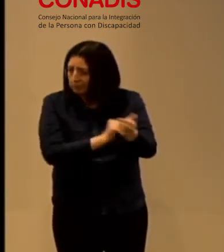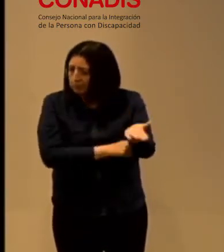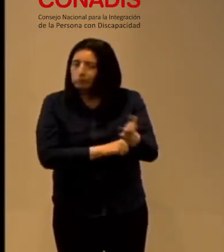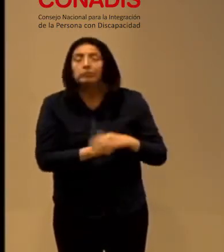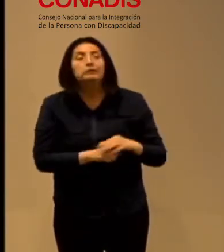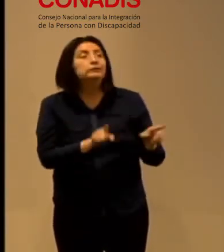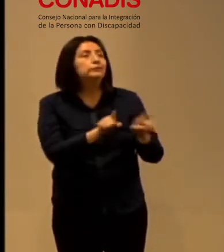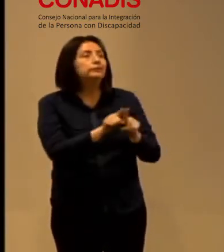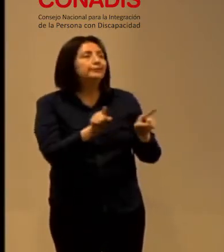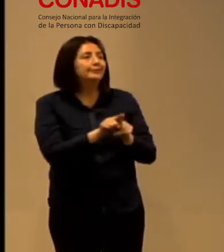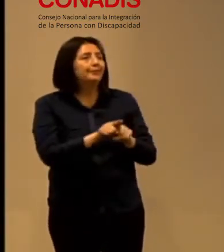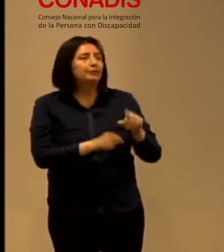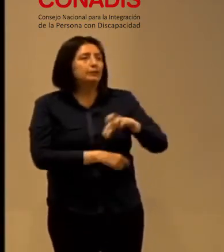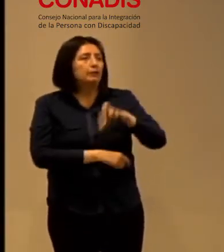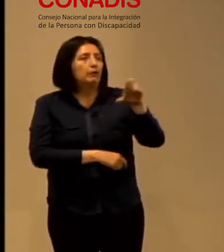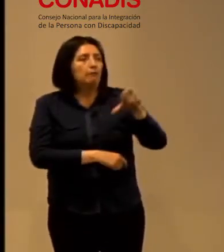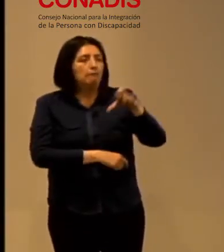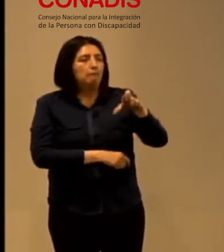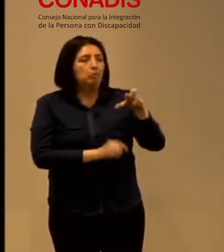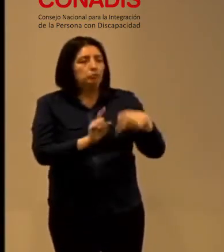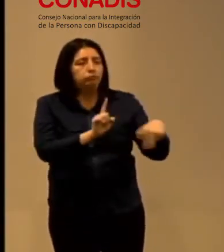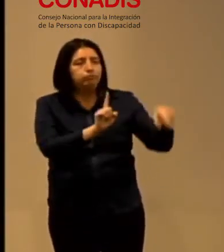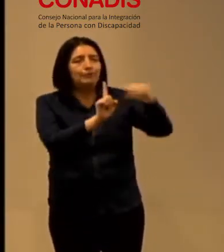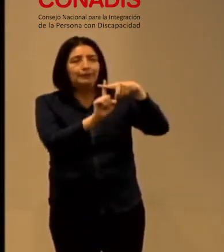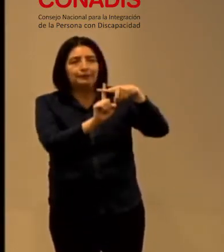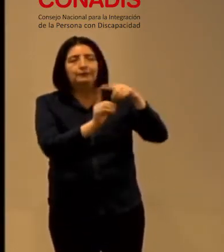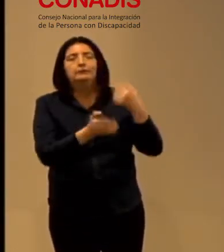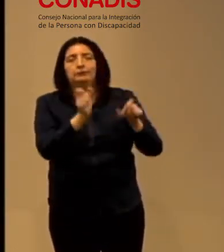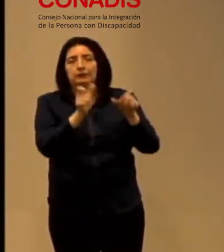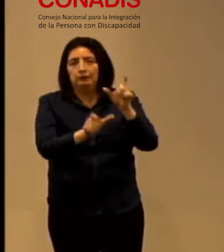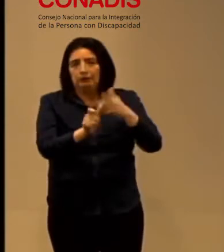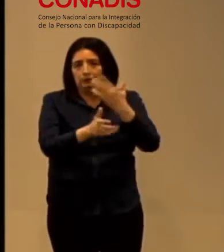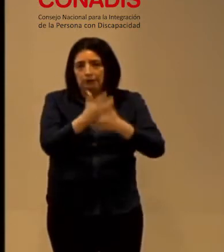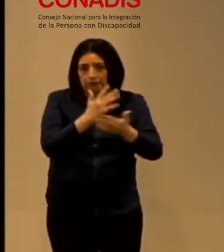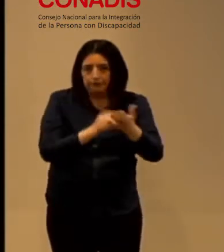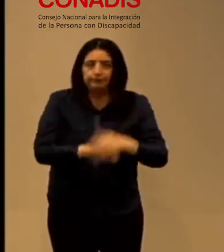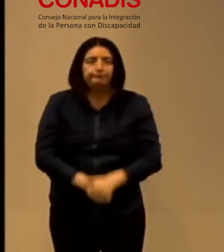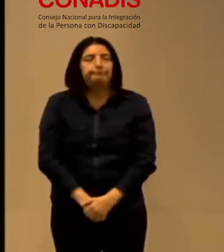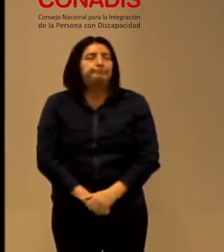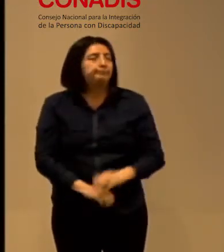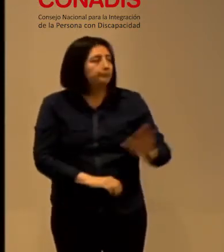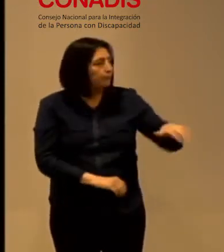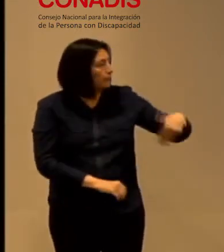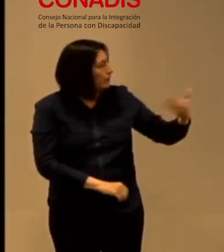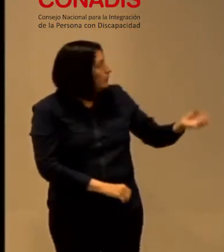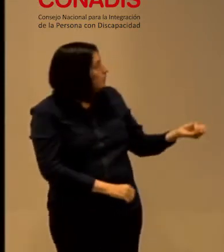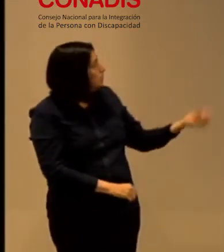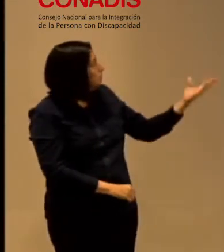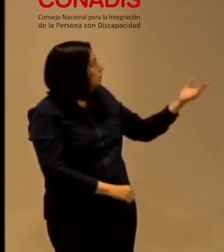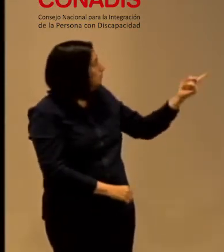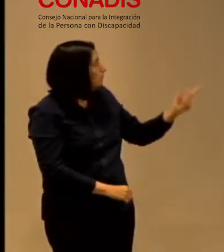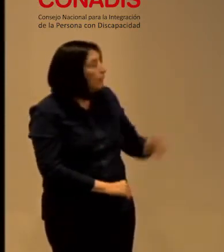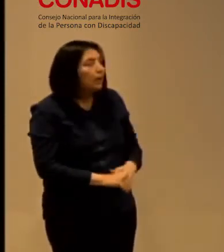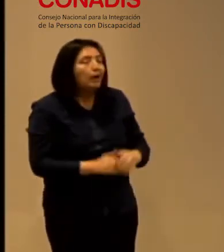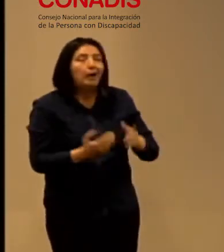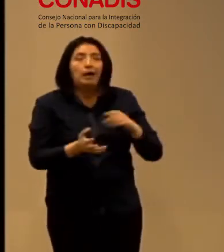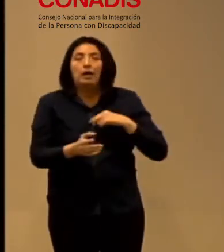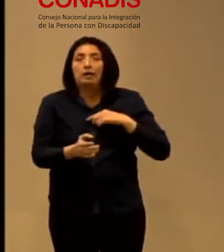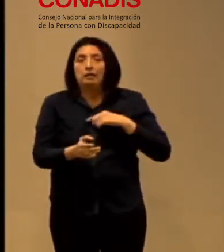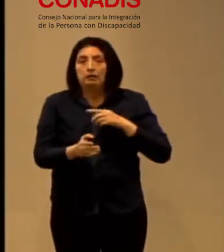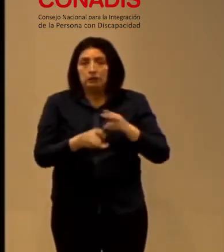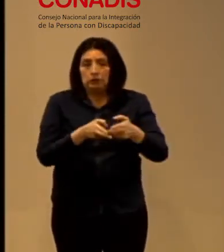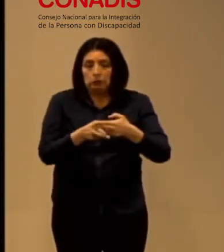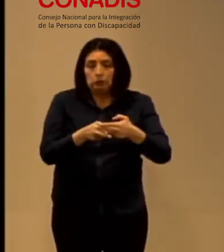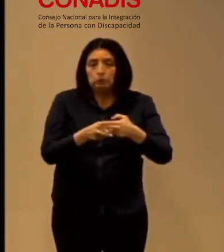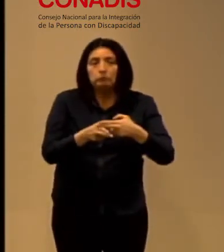concurso también se asigna puntaje adicional para personas con discapacidad. Podemos continuar. Les comento